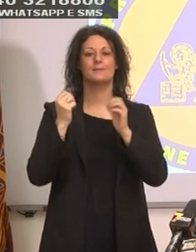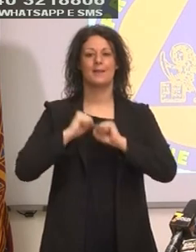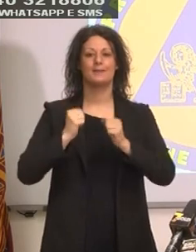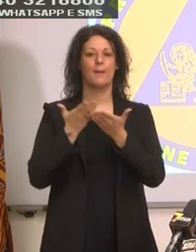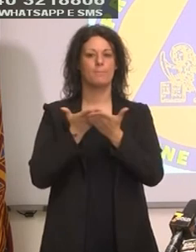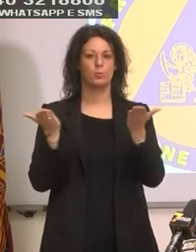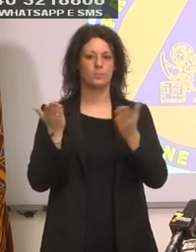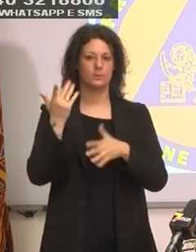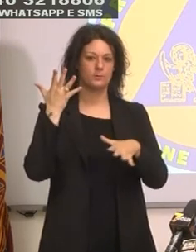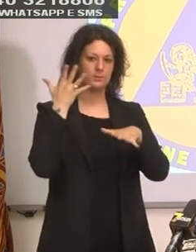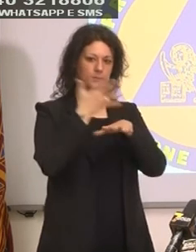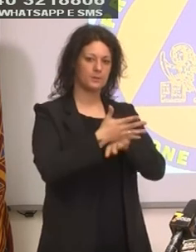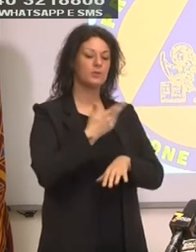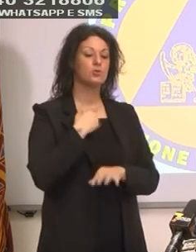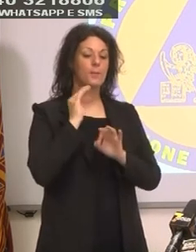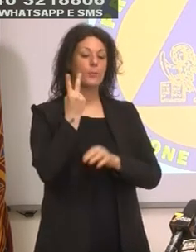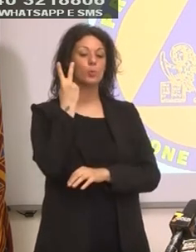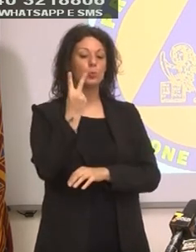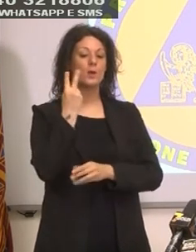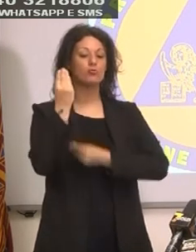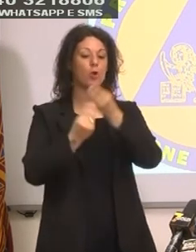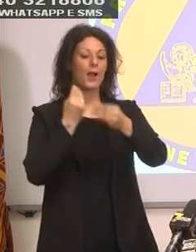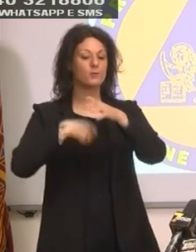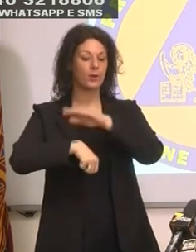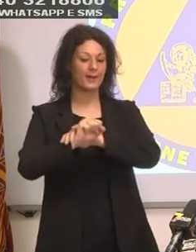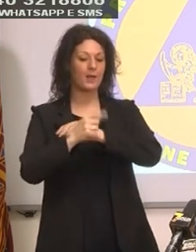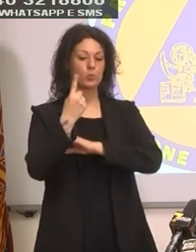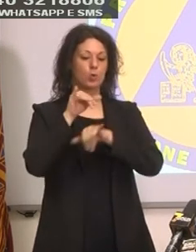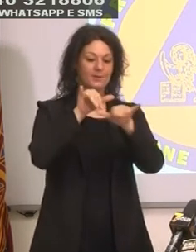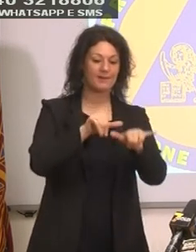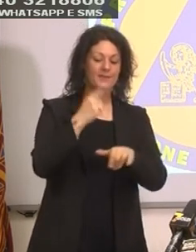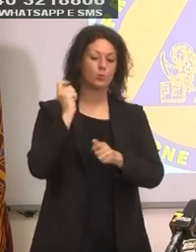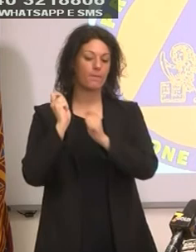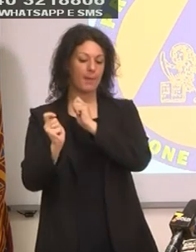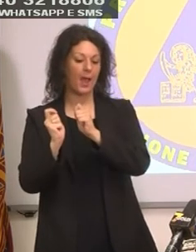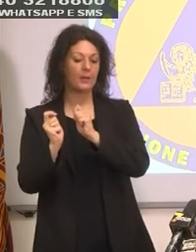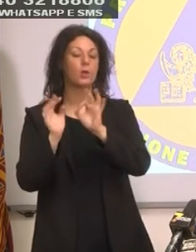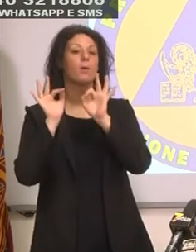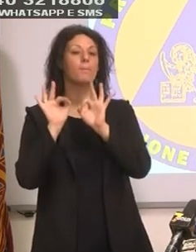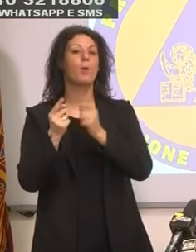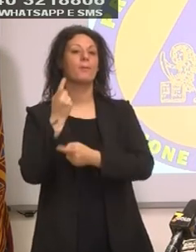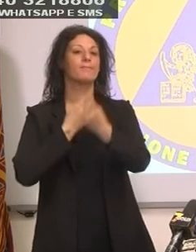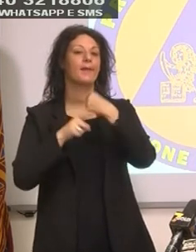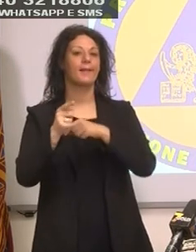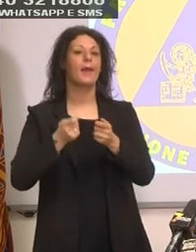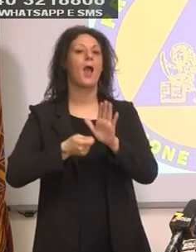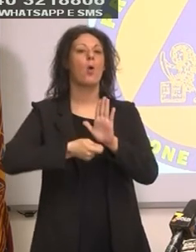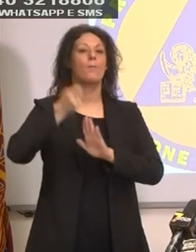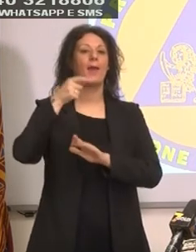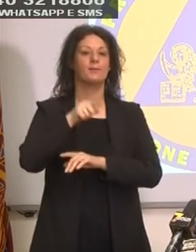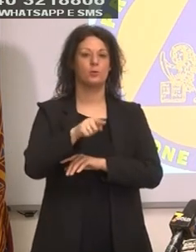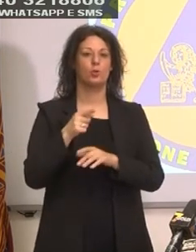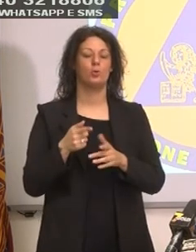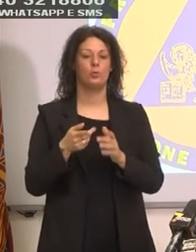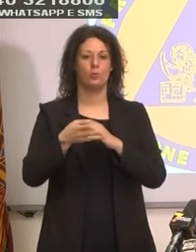Prego? Sì. Sì, sono quelli allora, sono quelli. E poi il nostro piano è